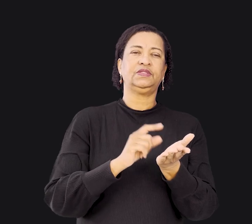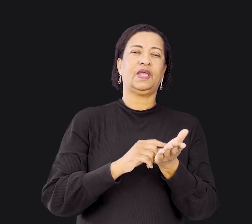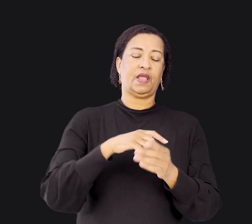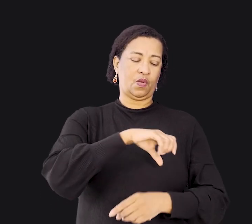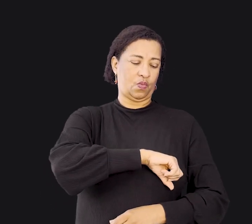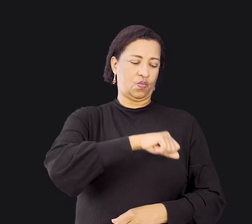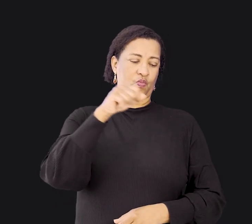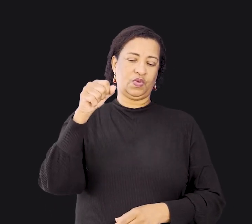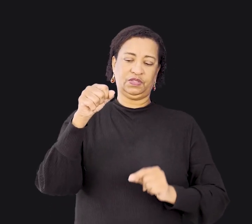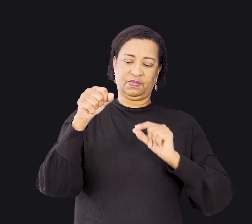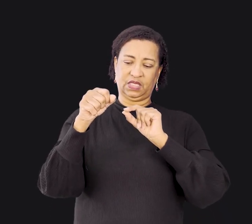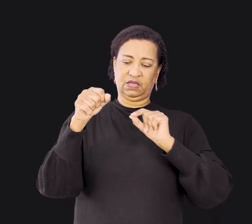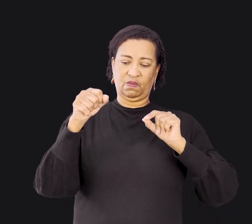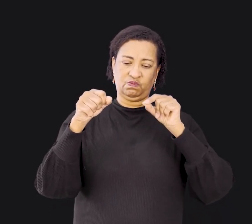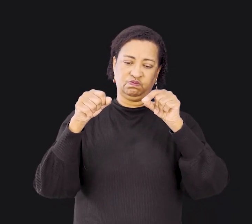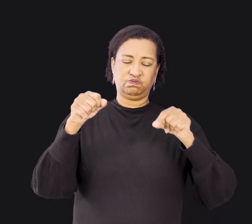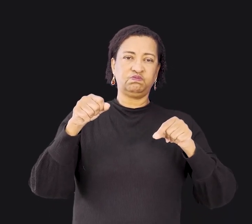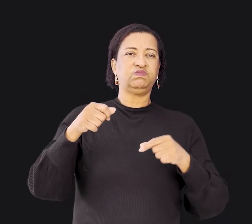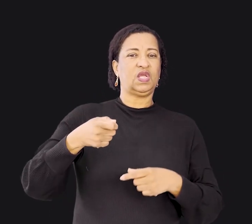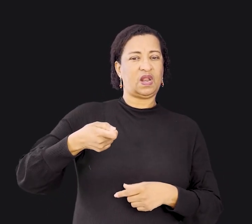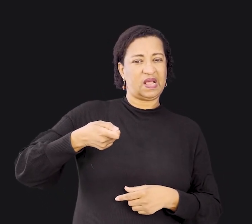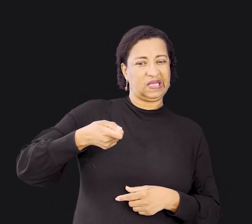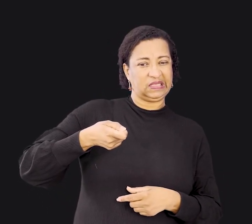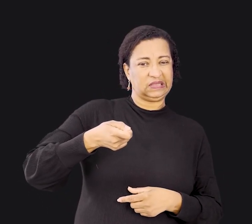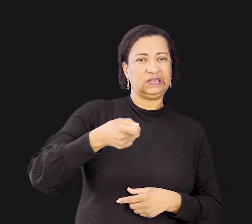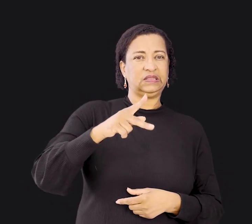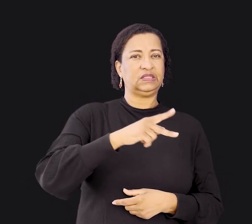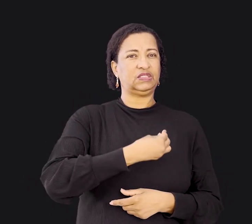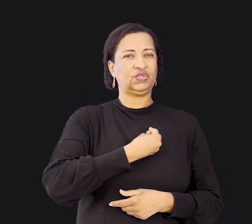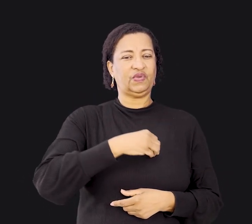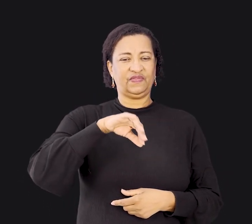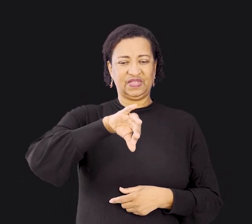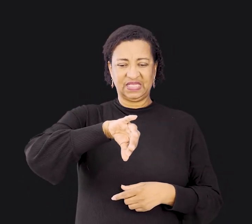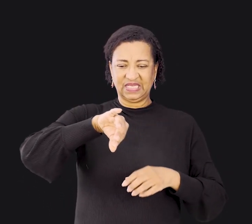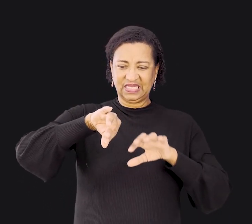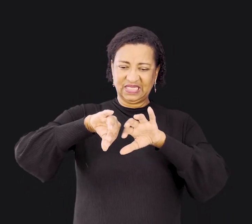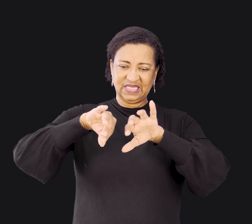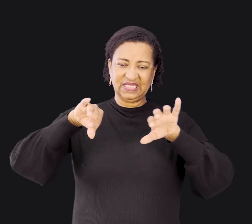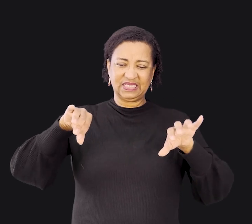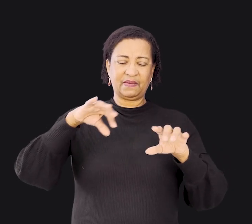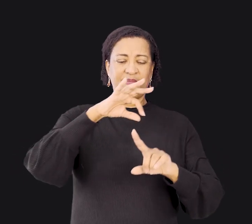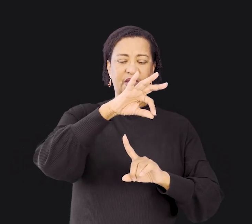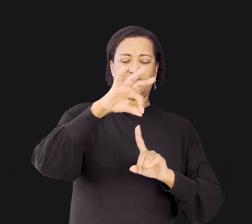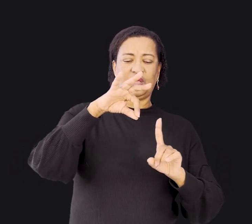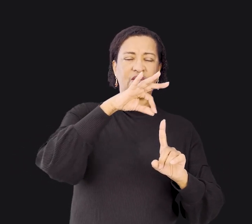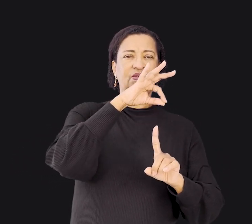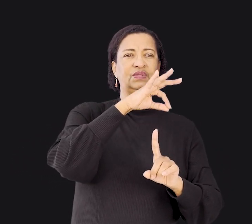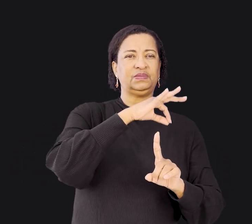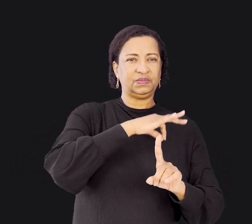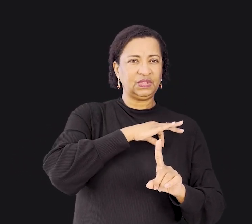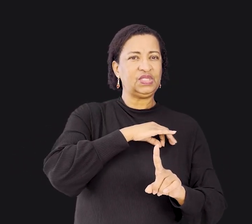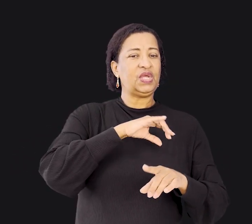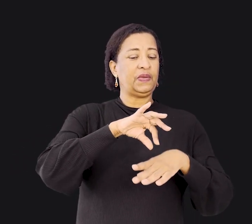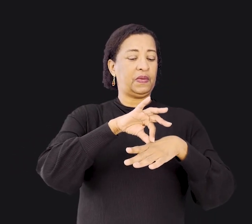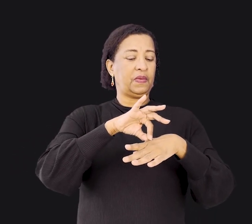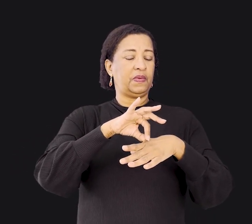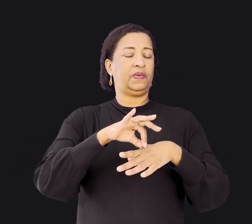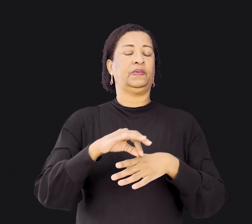gumes. A palavra de Deus pode entrar em sua vida e separar o que é espiritual do que é carnal. A palavra de Deus